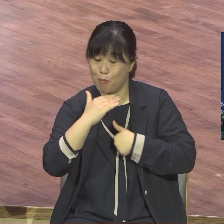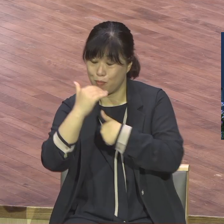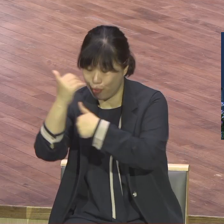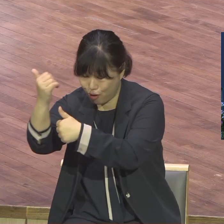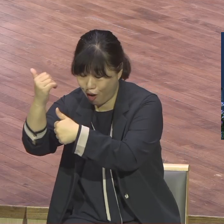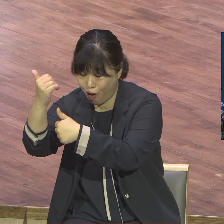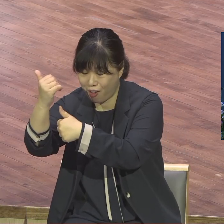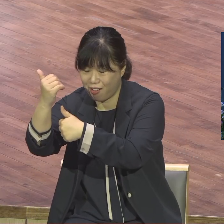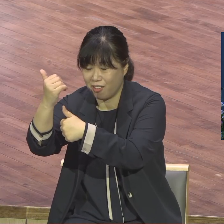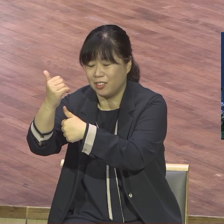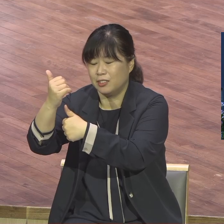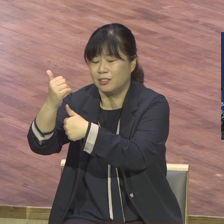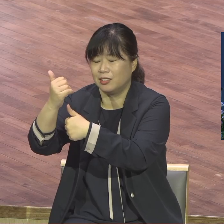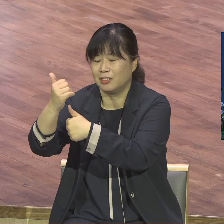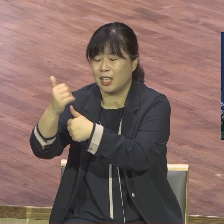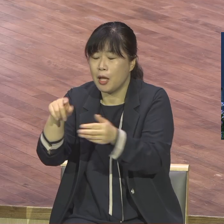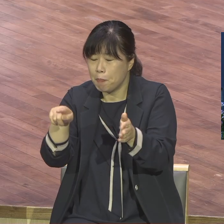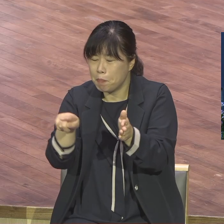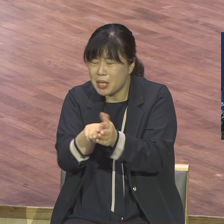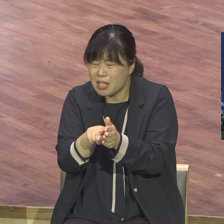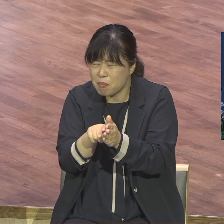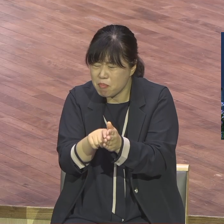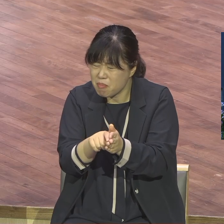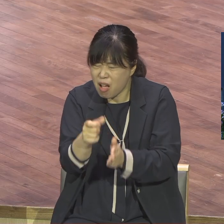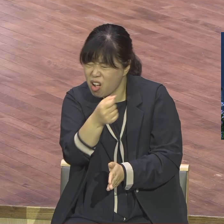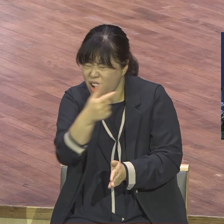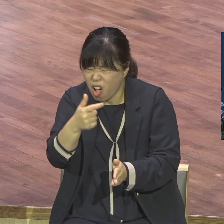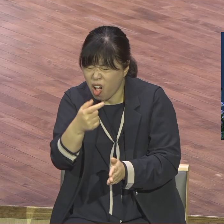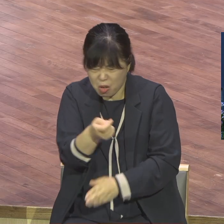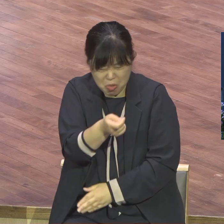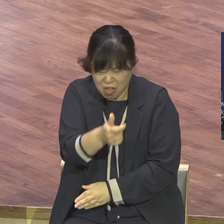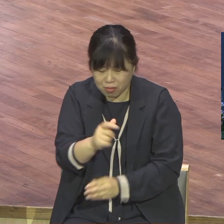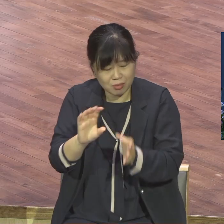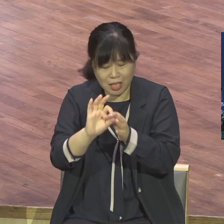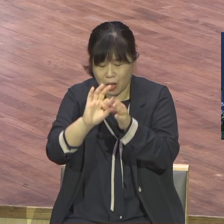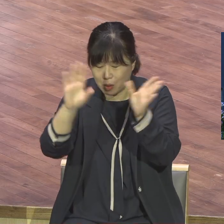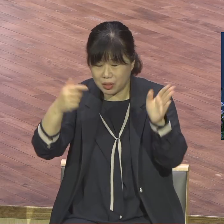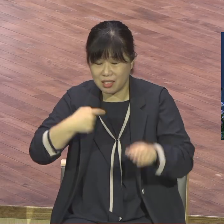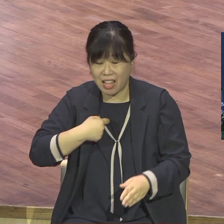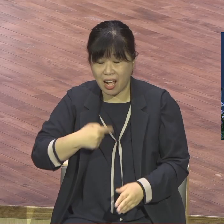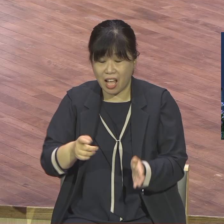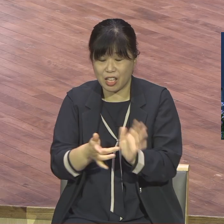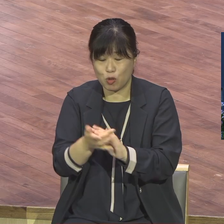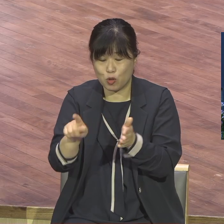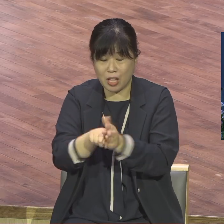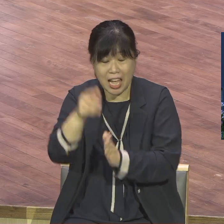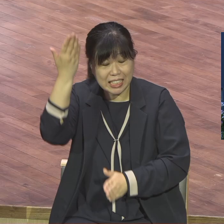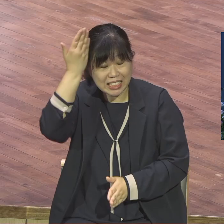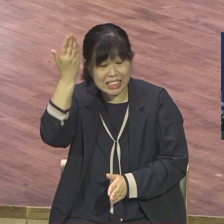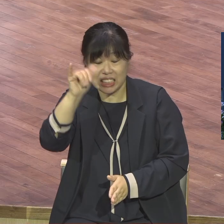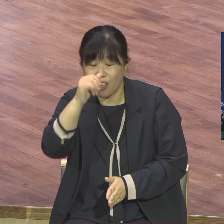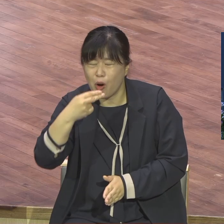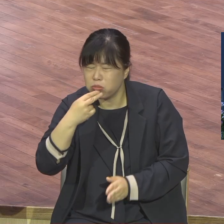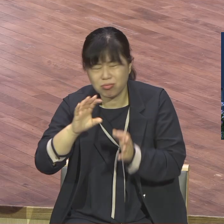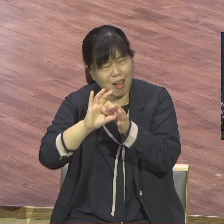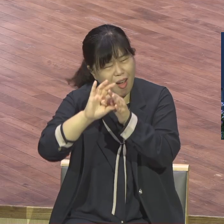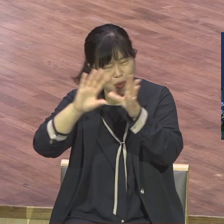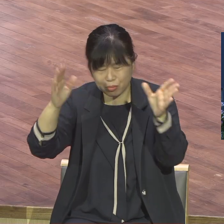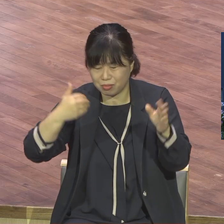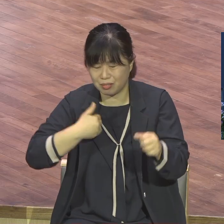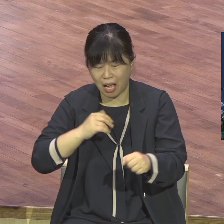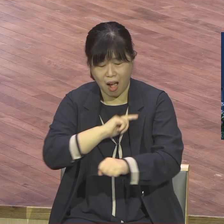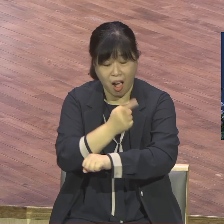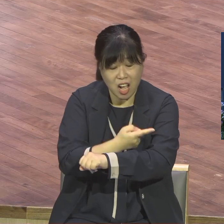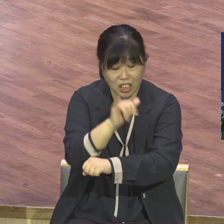가족들이 내가 믿음이 크다 적다, 내가 가졌단가 있다 안다 모른다가 아니고 힘이 있다 없다가 아니라